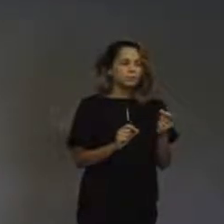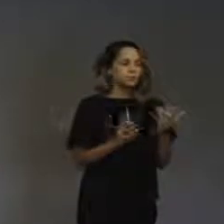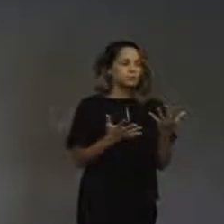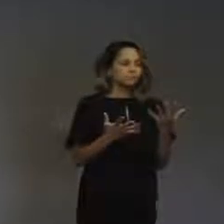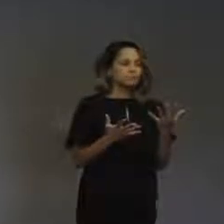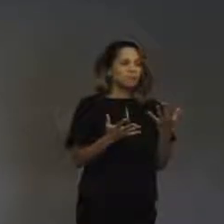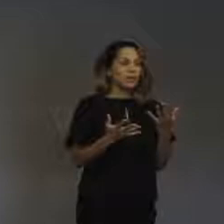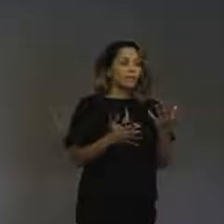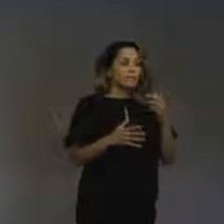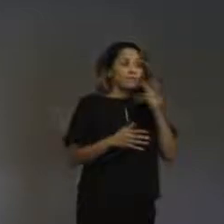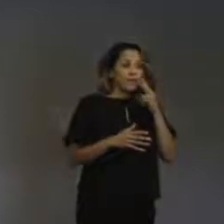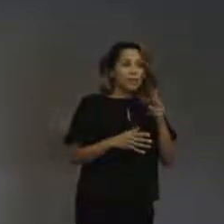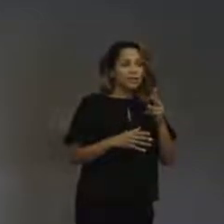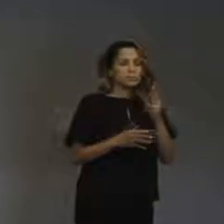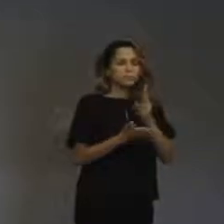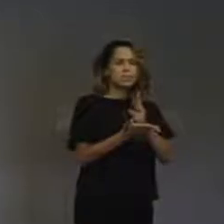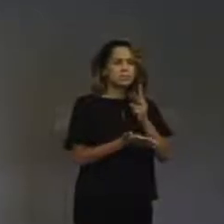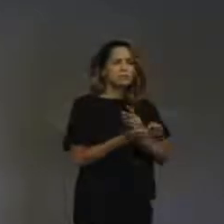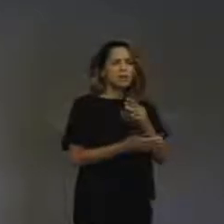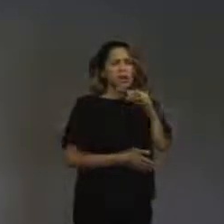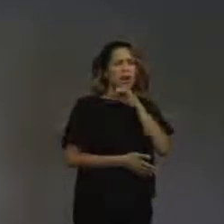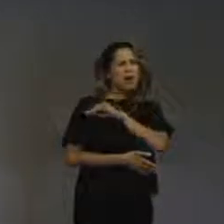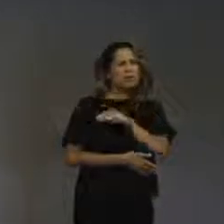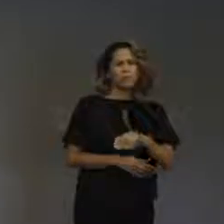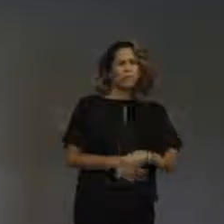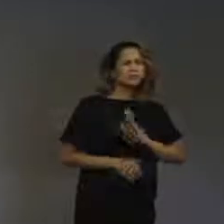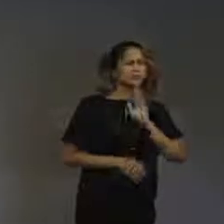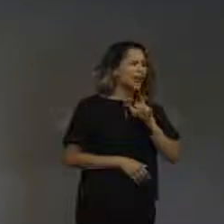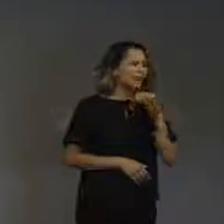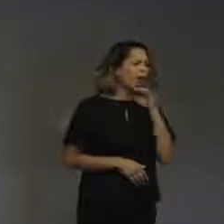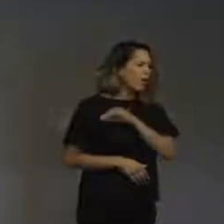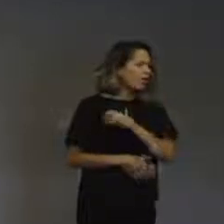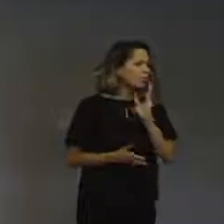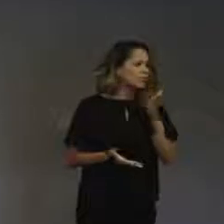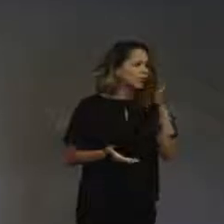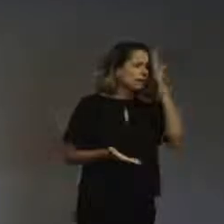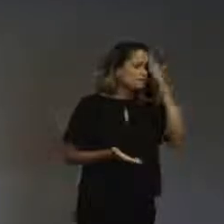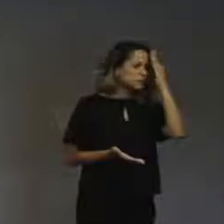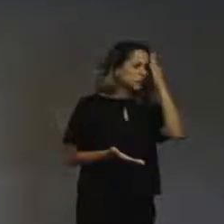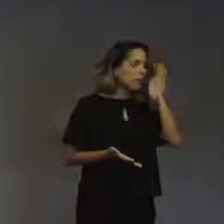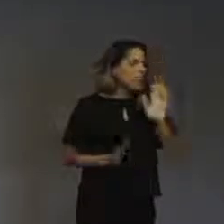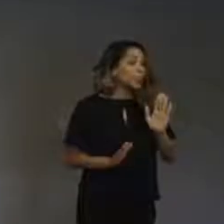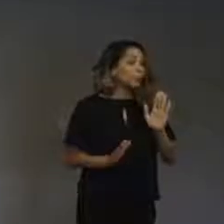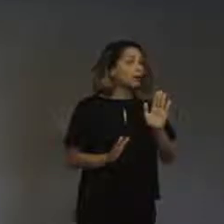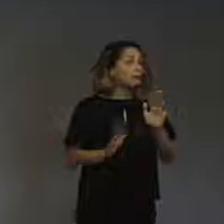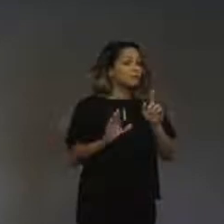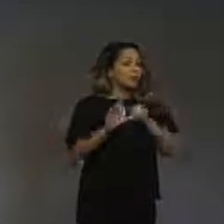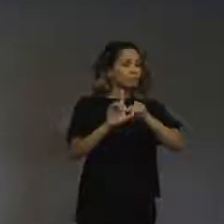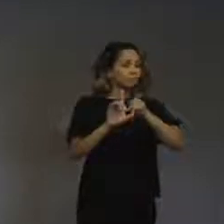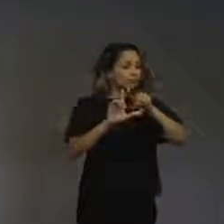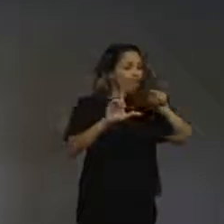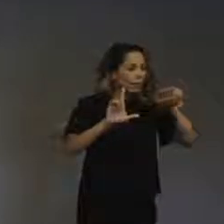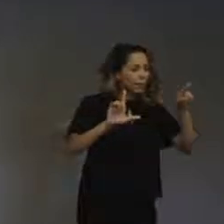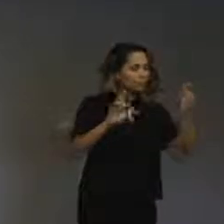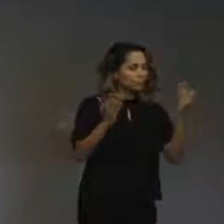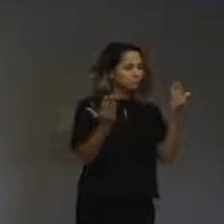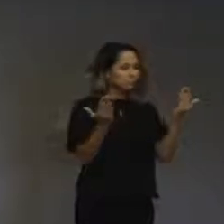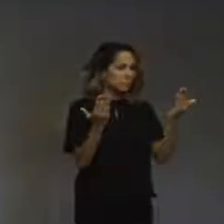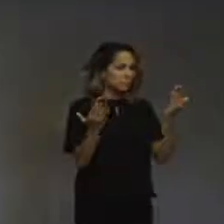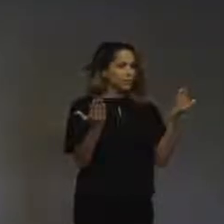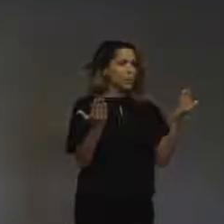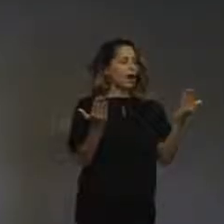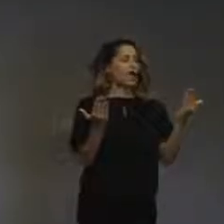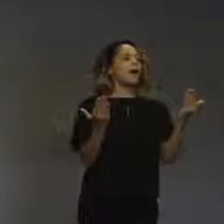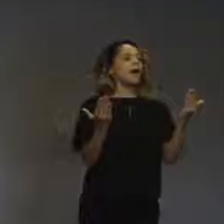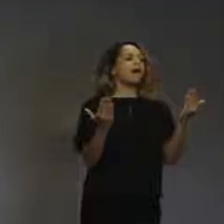gente vê muito o óbvio, legal, mas o óbvio, quando ele é contrastado com dados, ele deixa de ser um